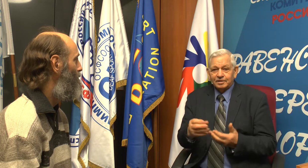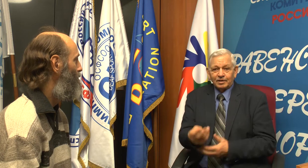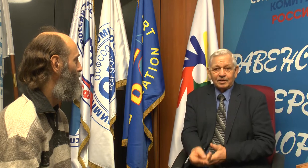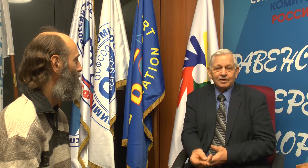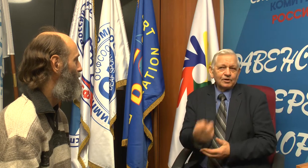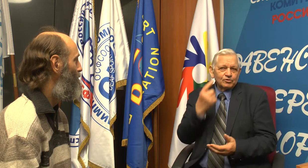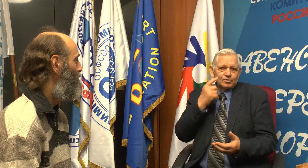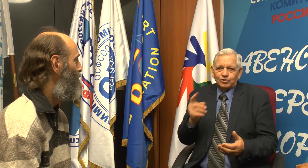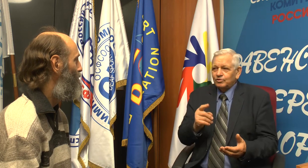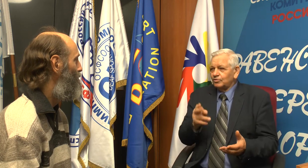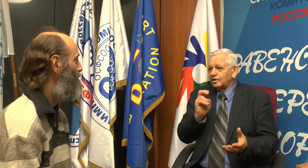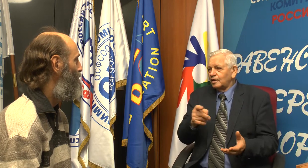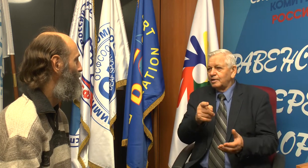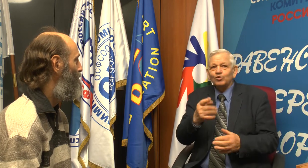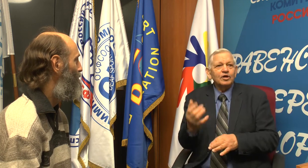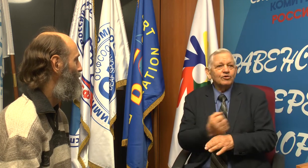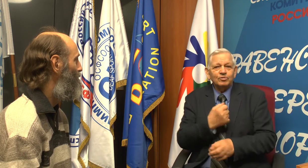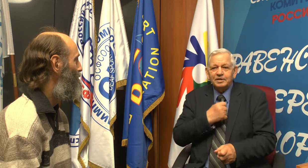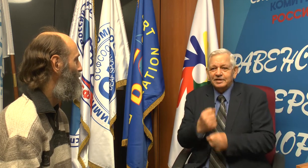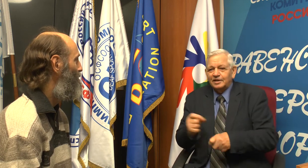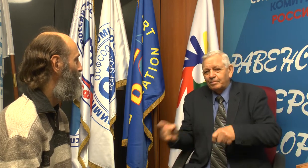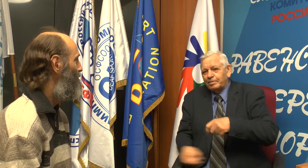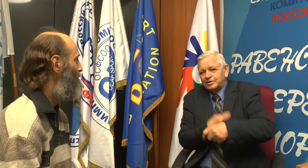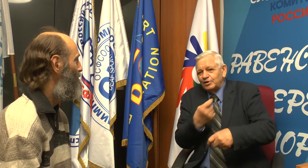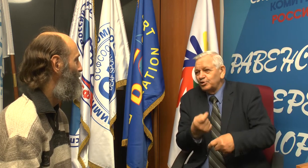земле, думаю, что такое, как им удалось мне сделать подсечку,